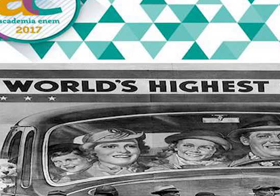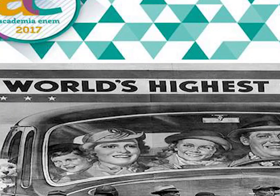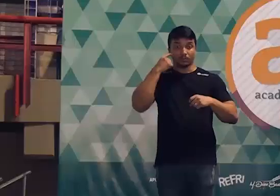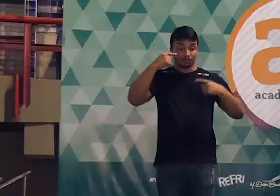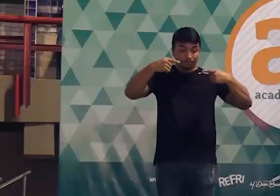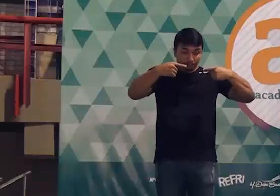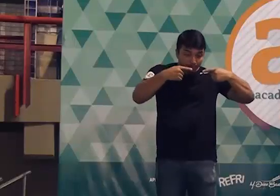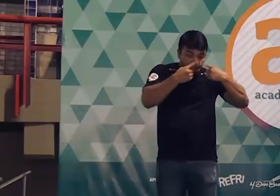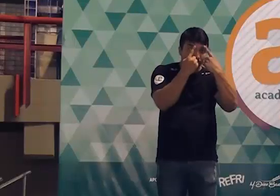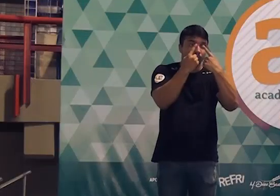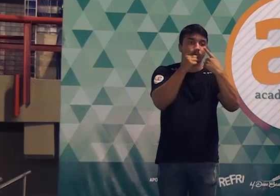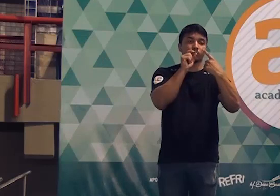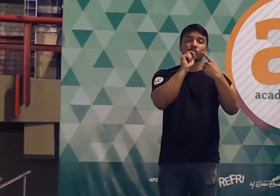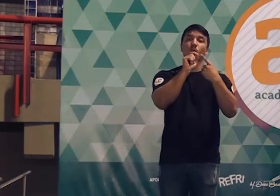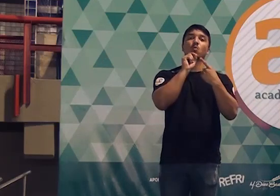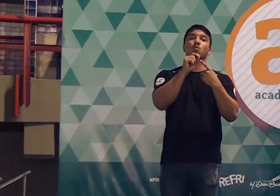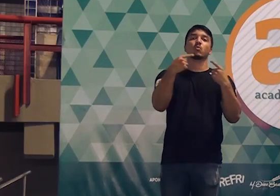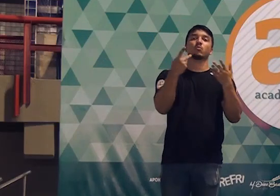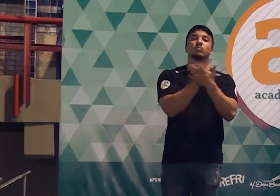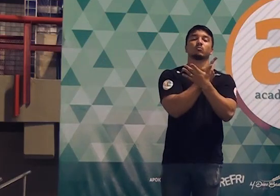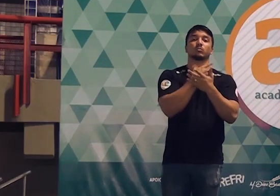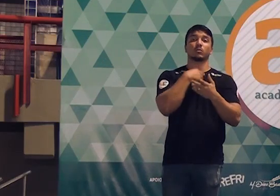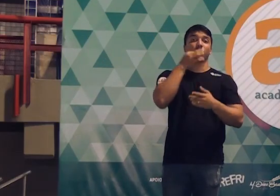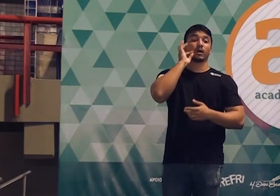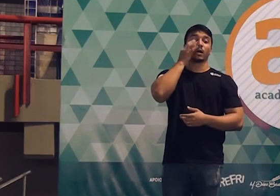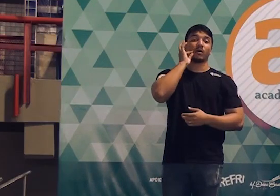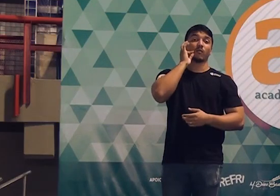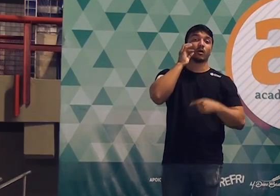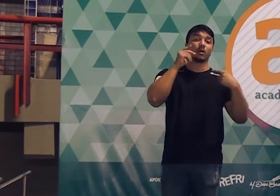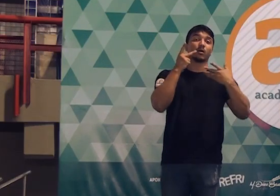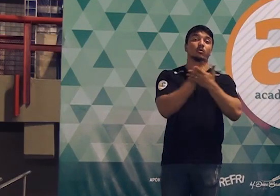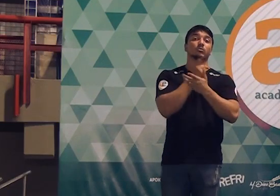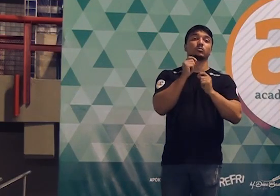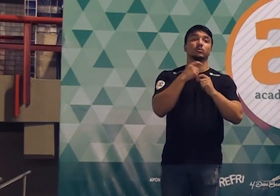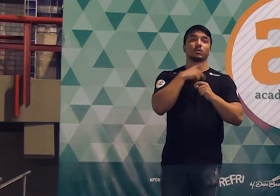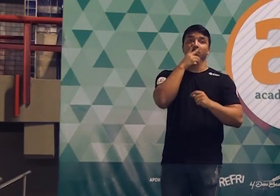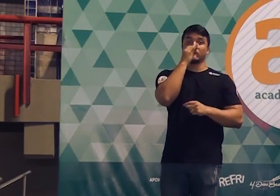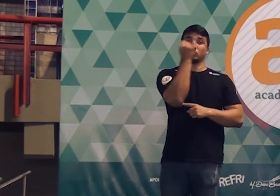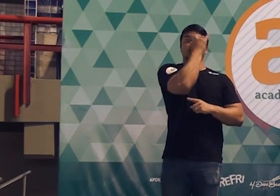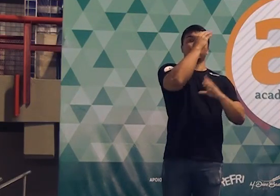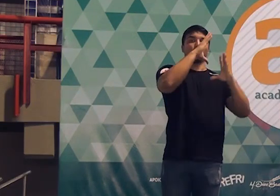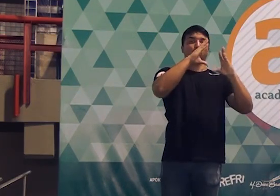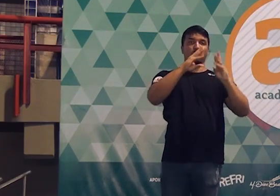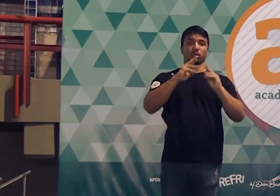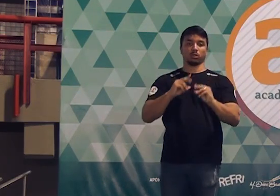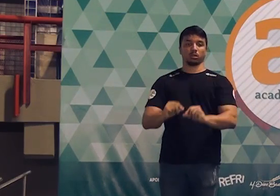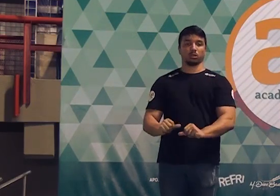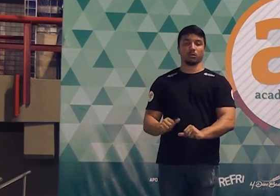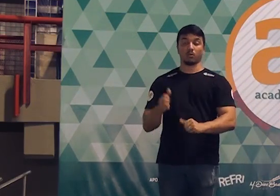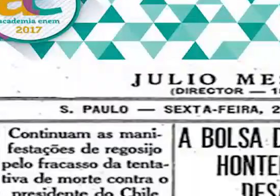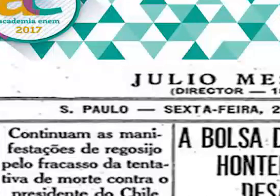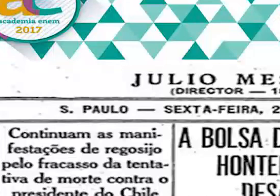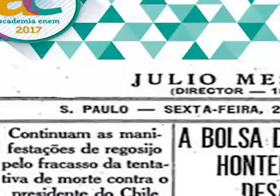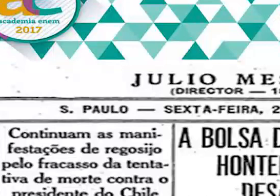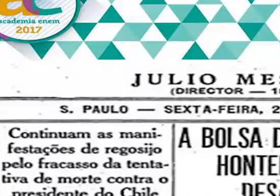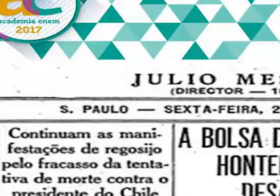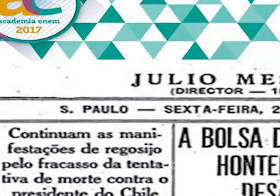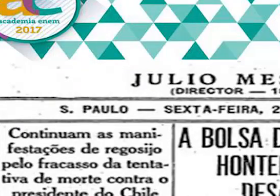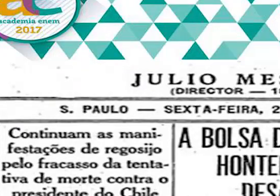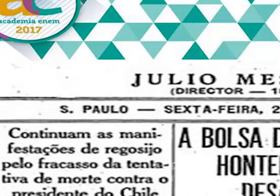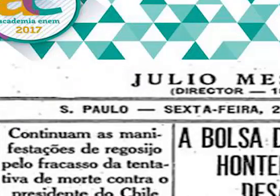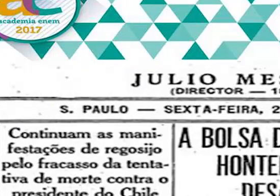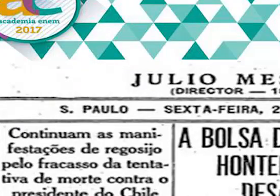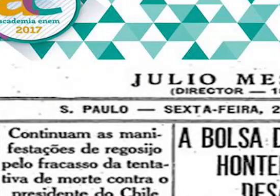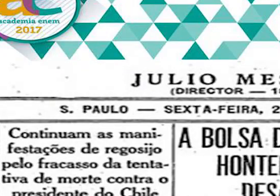Ali é onde o café vai deixar de ser importante. Olha aqui uma notícia, tá?